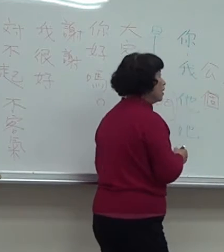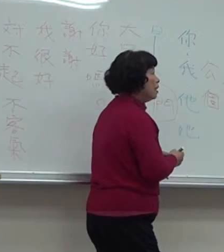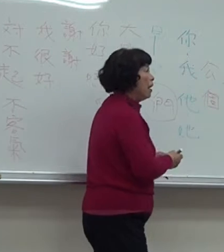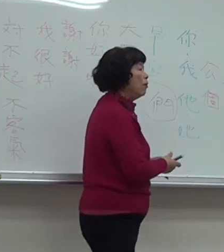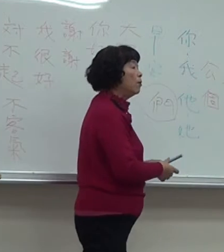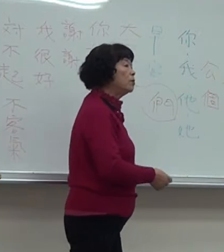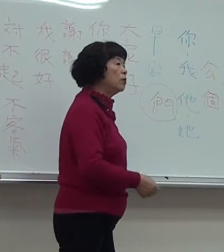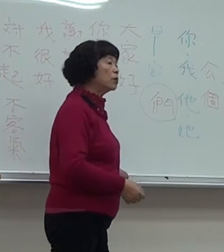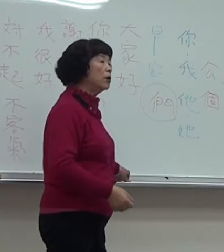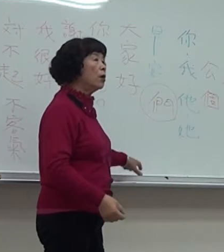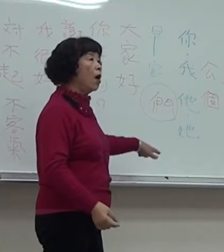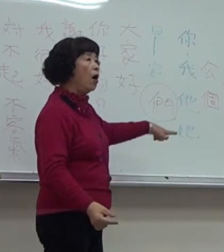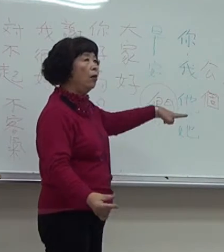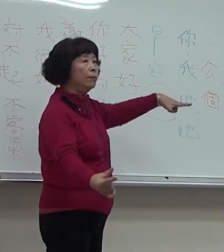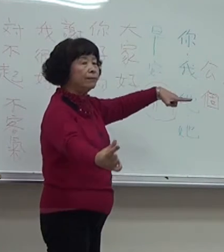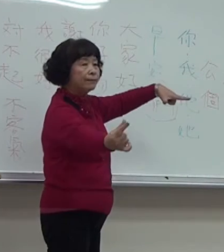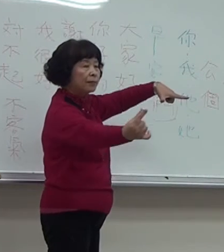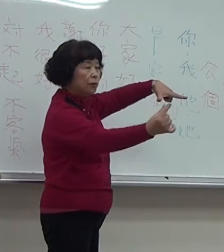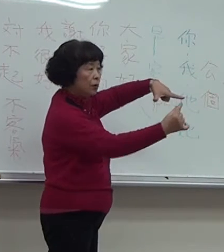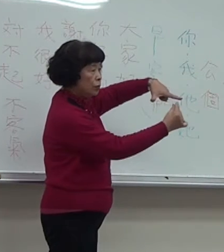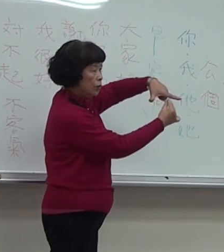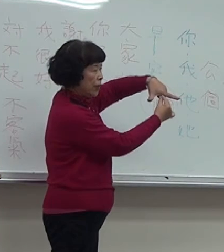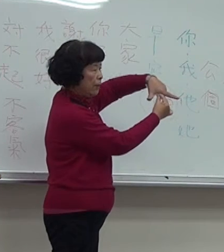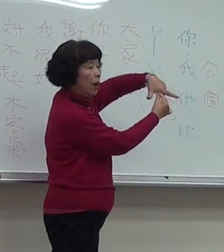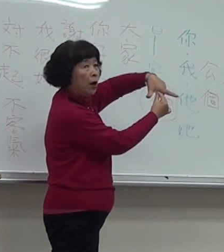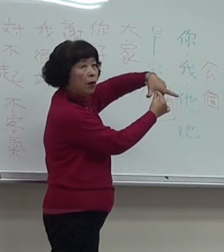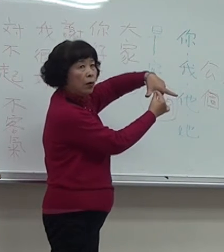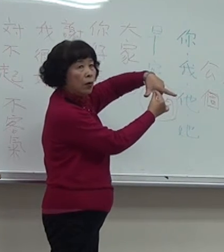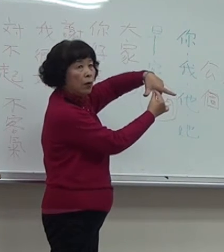好，那我们如果说风不行吧，哦。